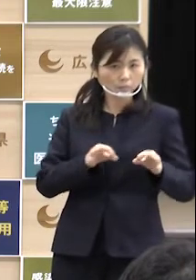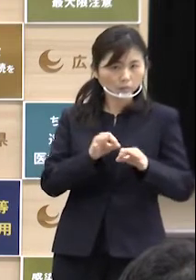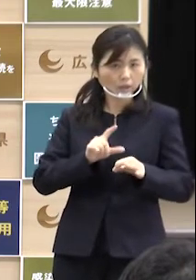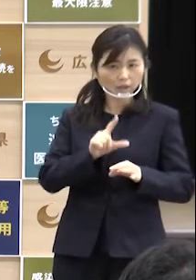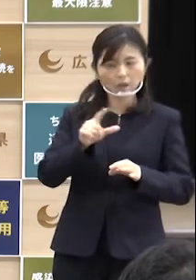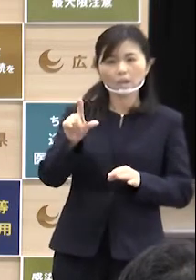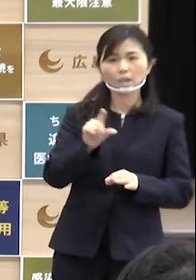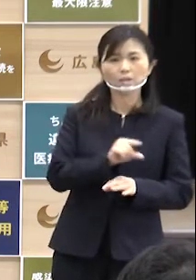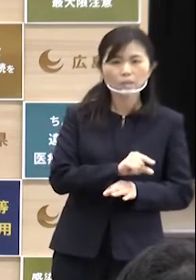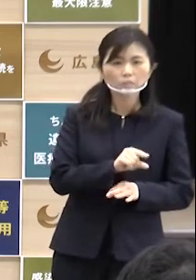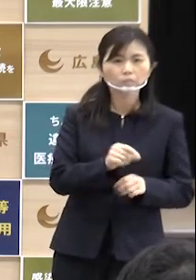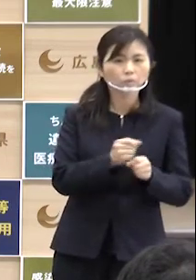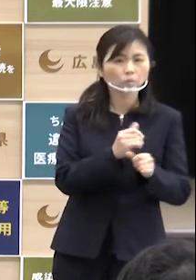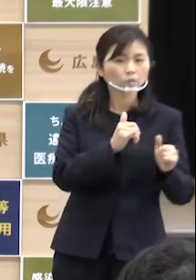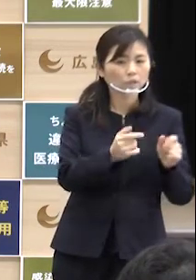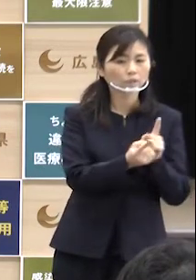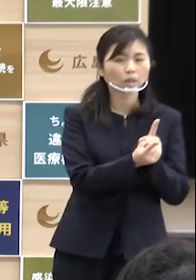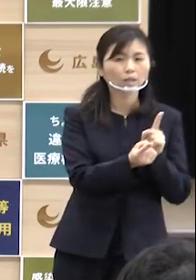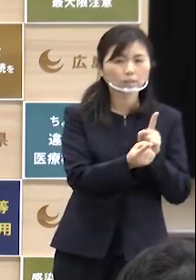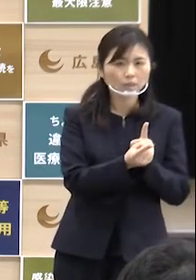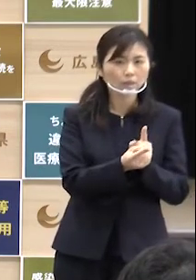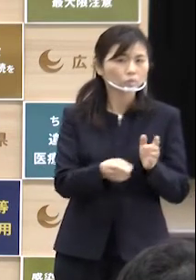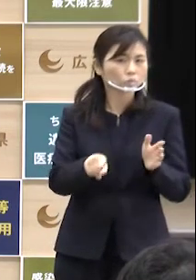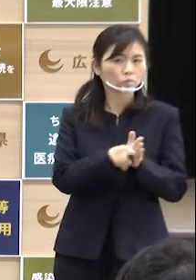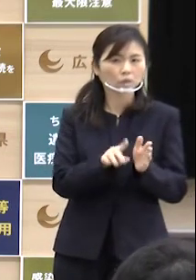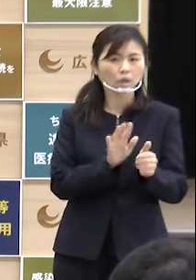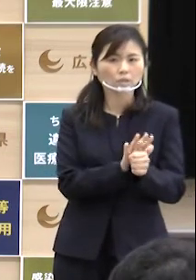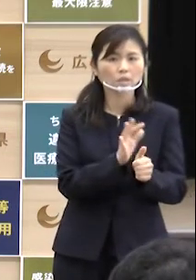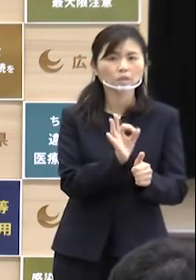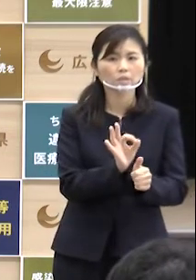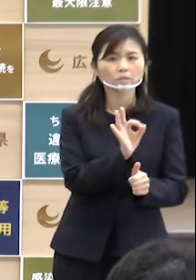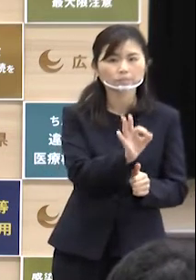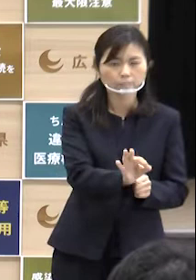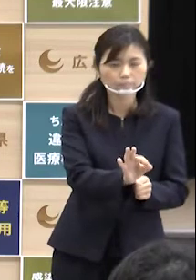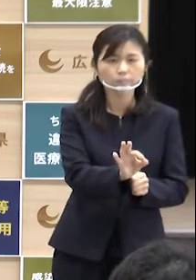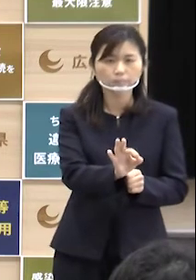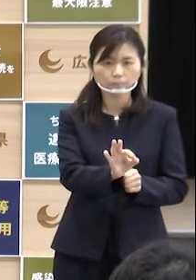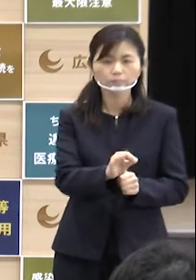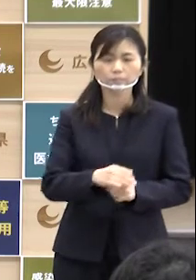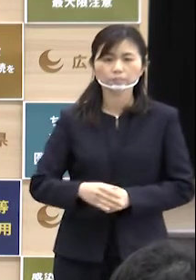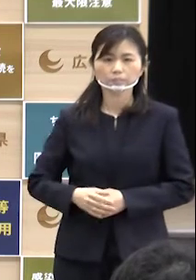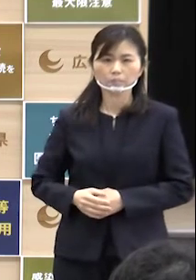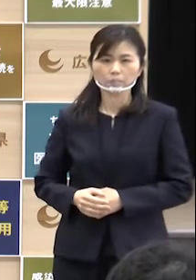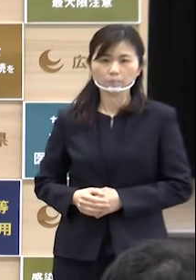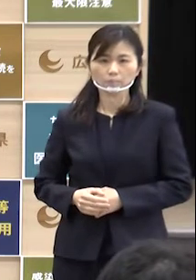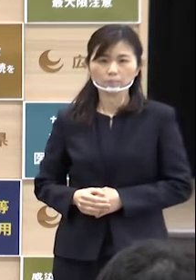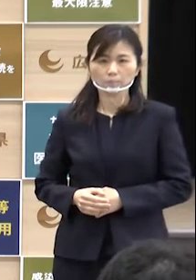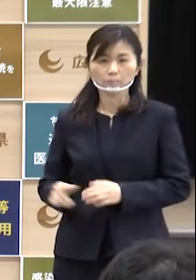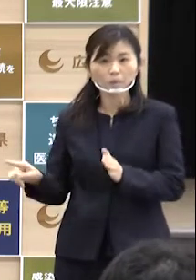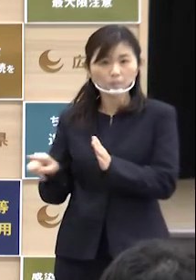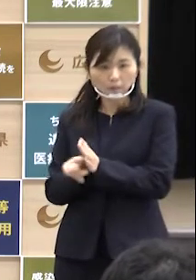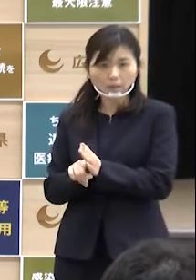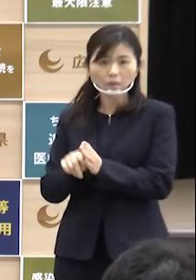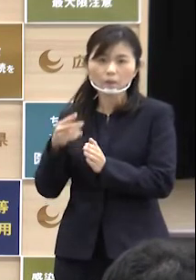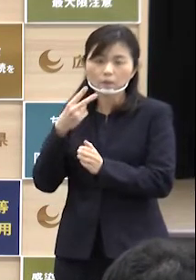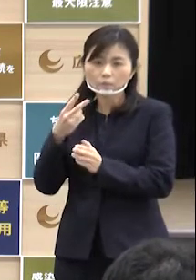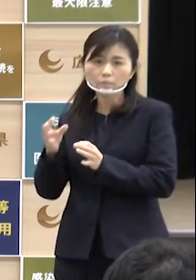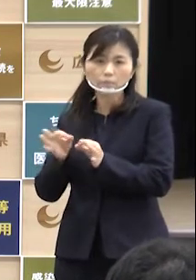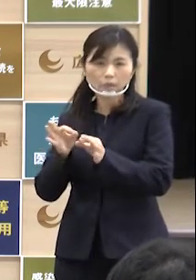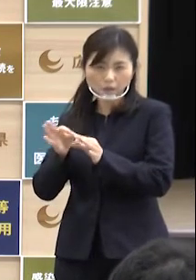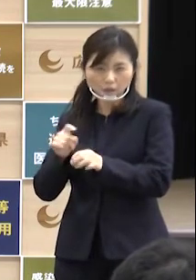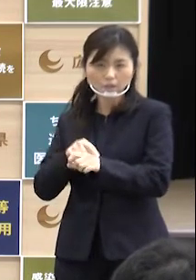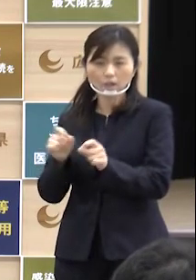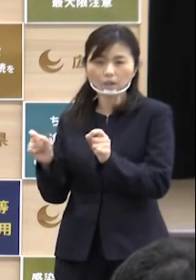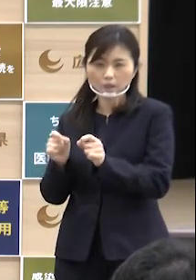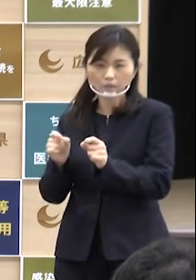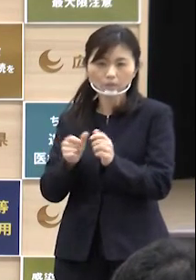対象に追加支援を行うことといたしました。従来は飲食店の休業時短営業あるいは外出自粛